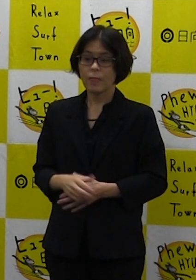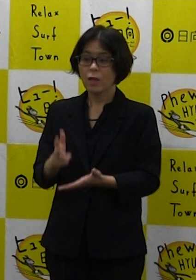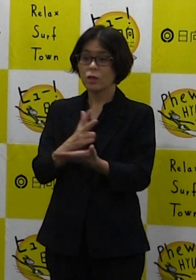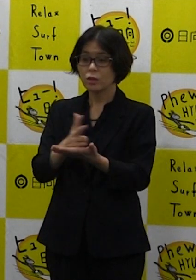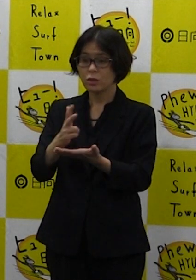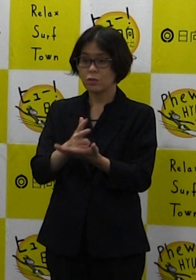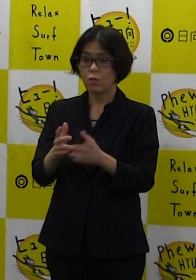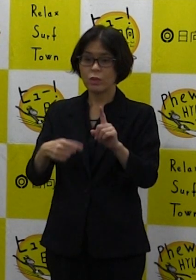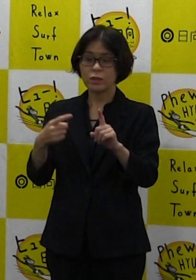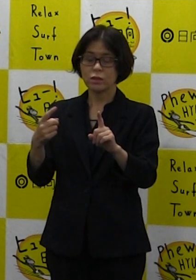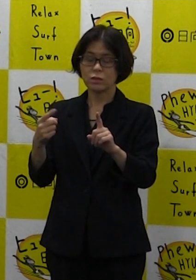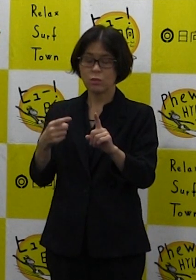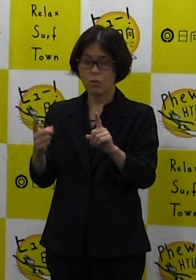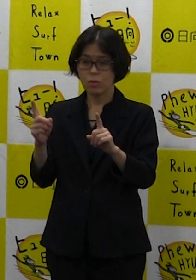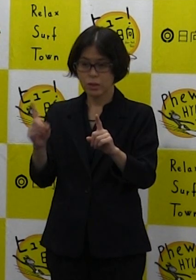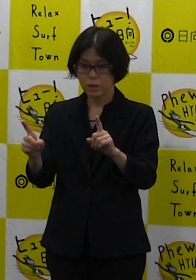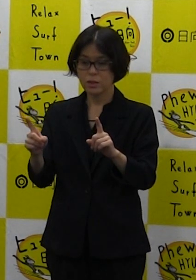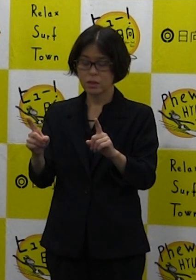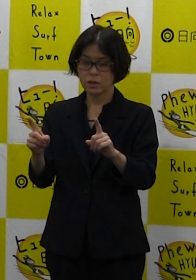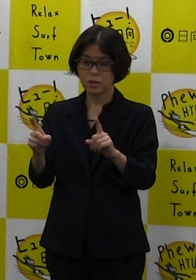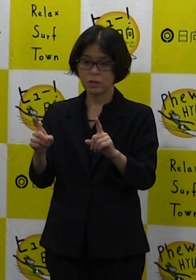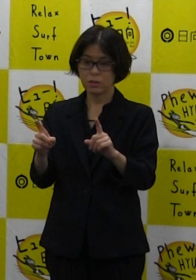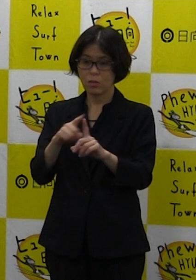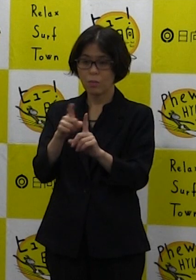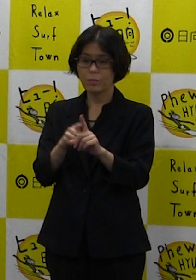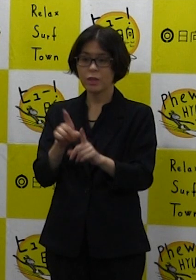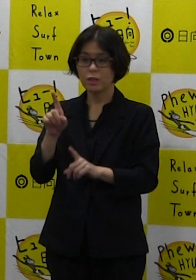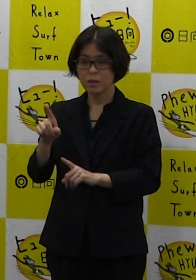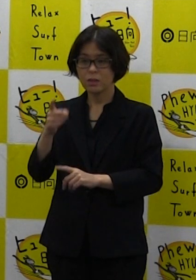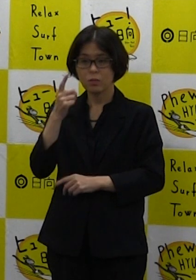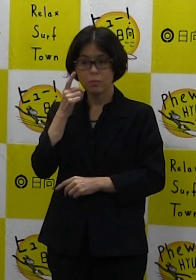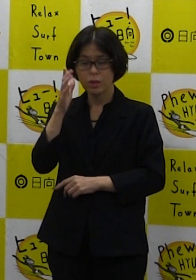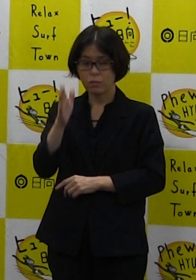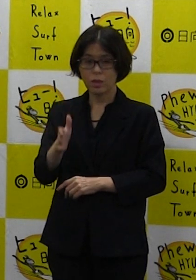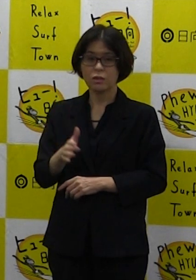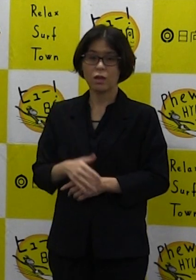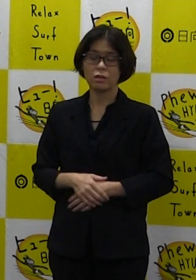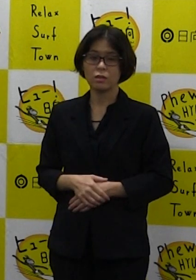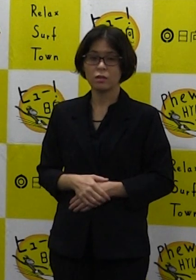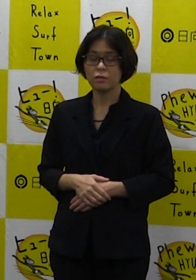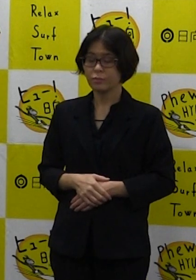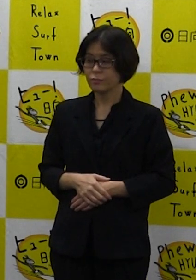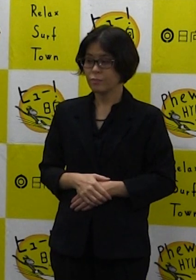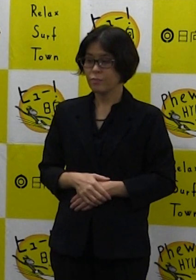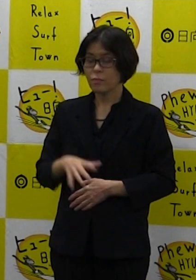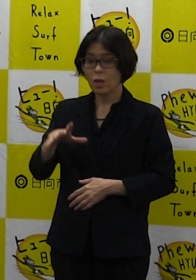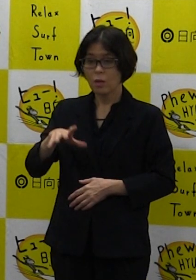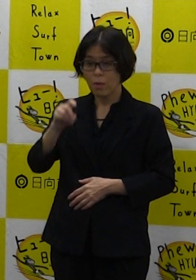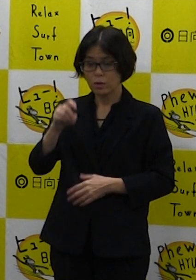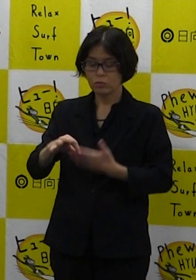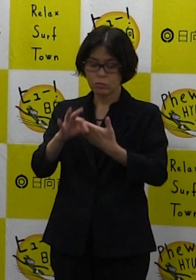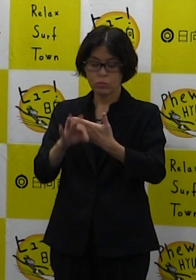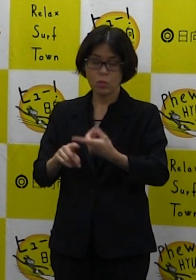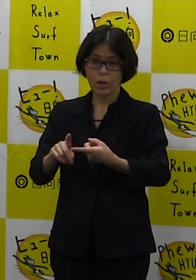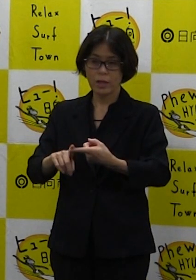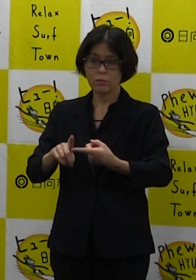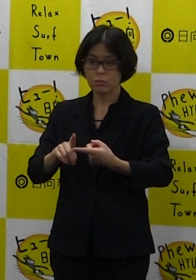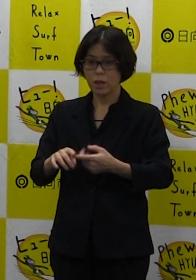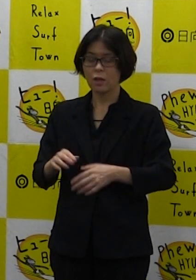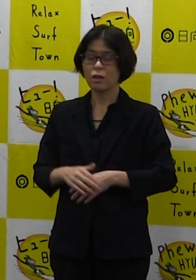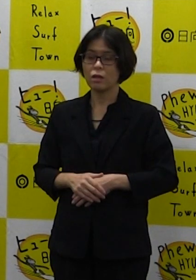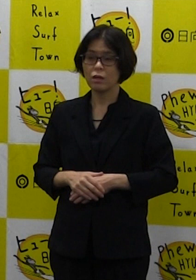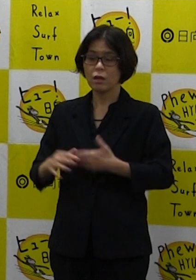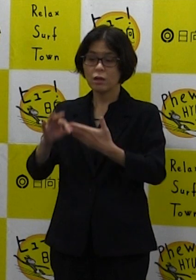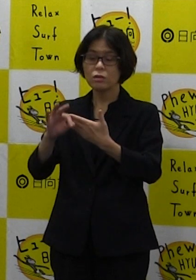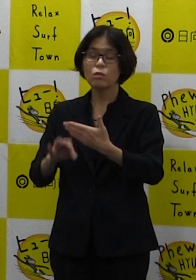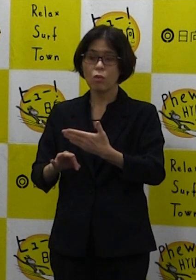1-1記者会見説明資料の1ページをご覧くださいまず条例についてです